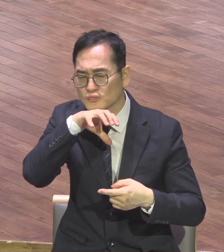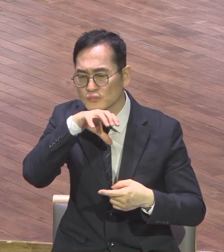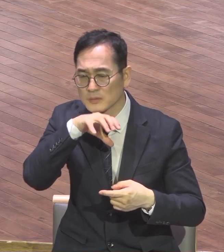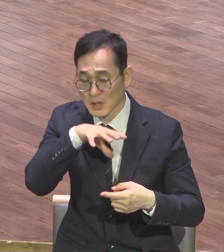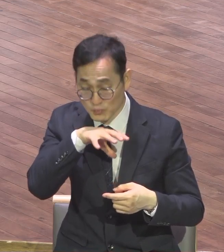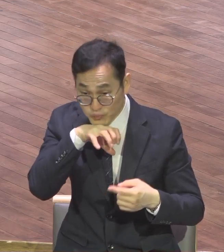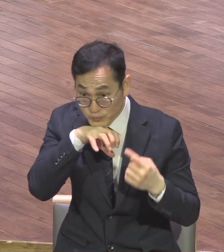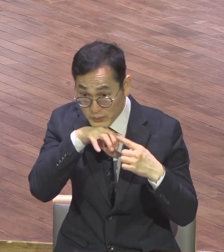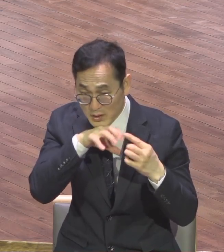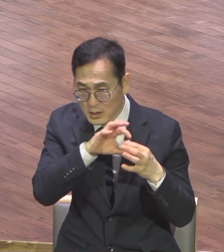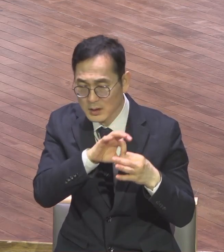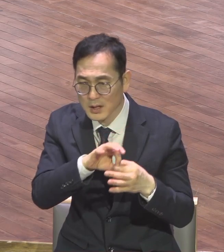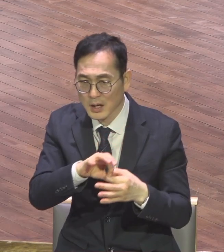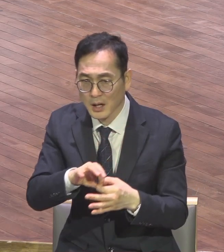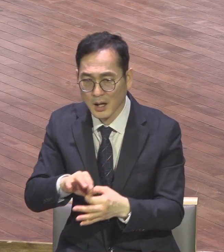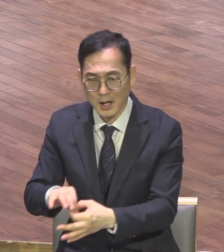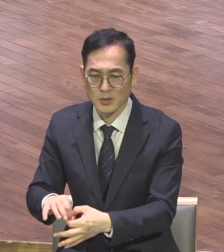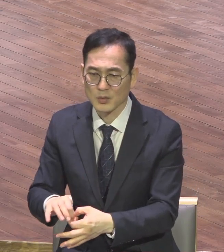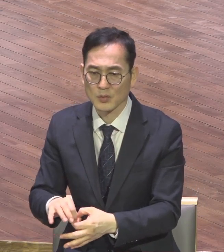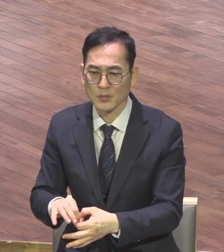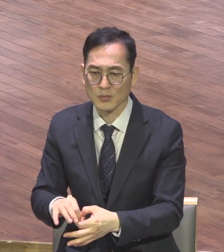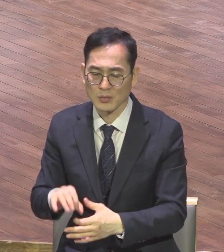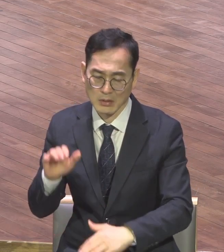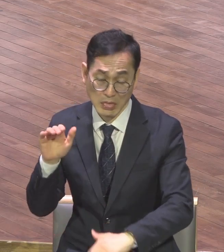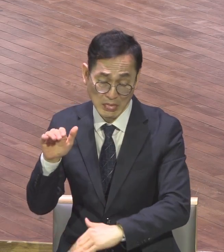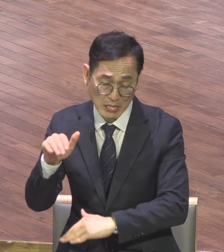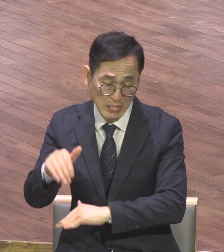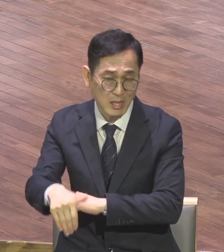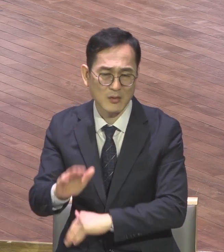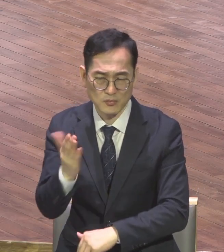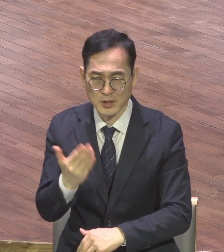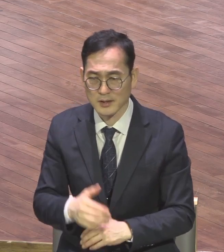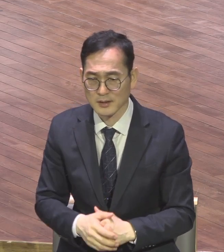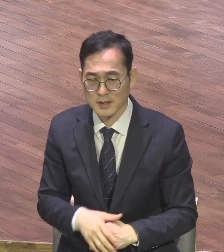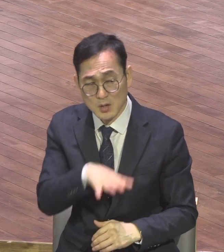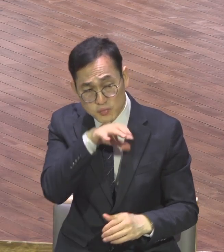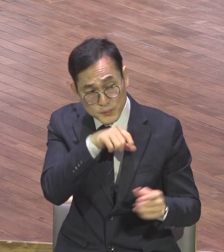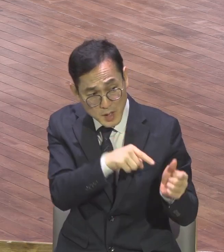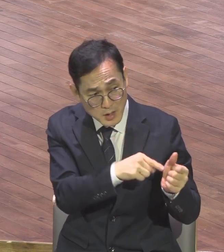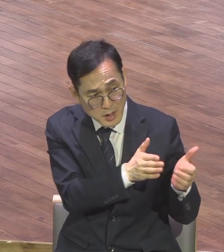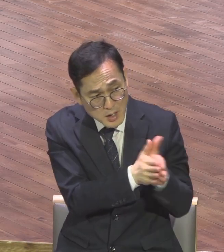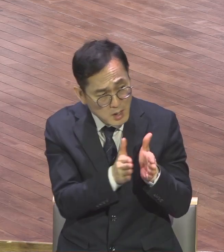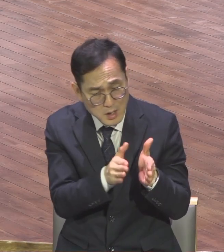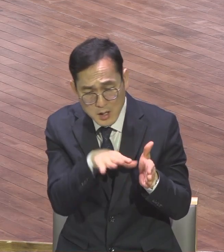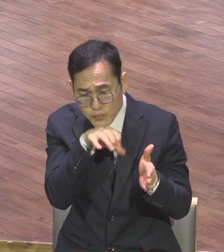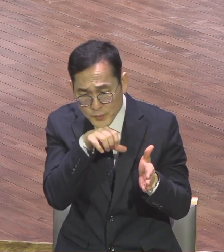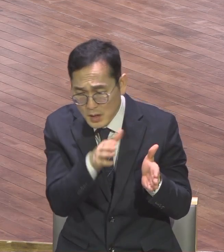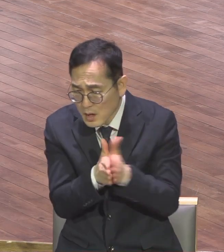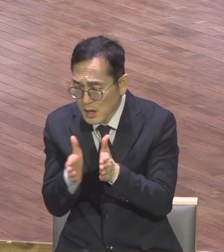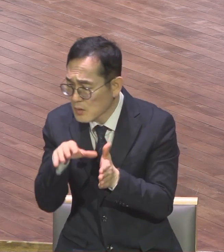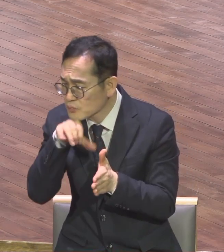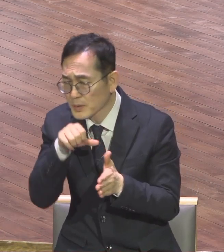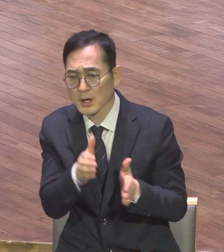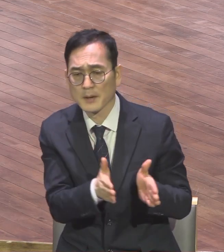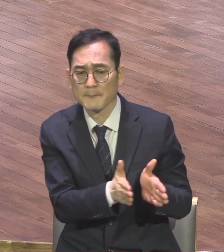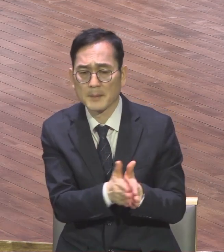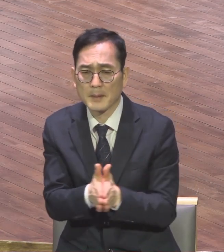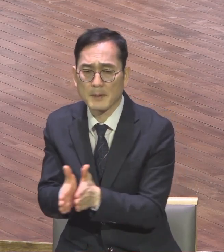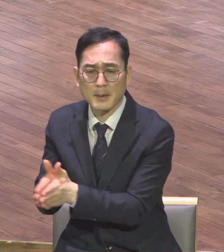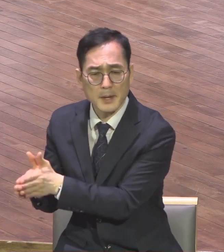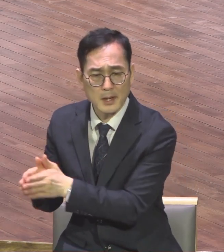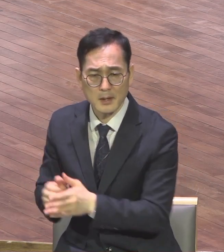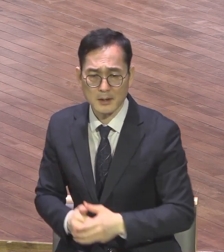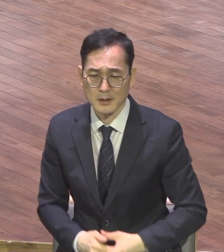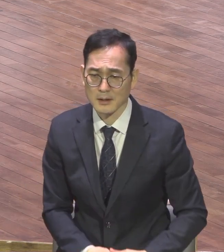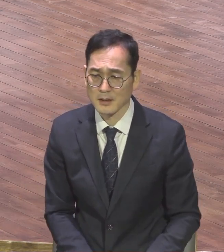불평은요 전염이에요, 전염. 누가 한 사람이 불평을 하면요 또 그 사람이 또 다른 사람 불평합니다. 불평 불평 불평. 이게 한국 교회